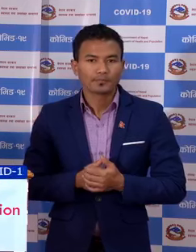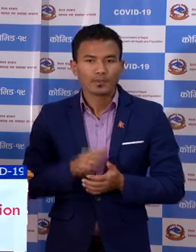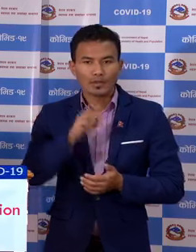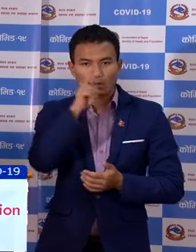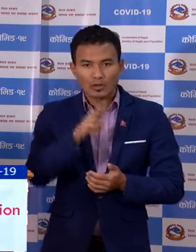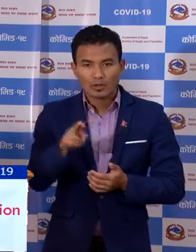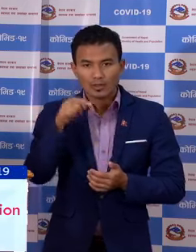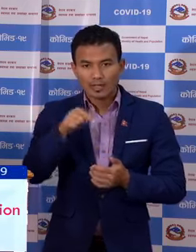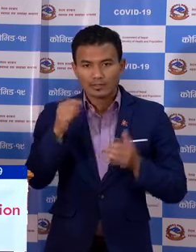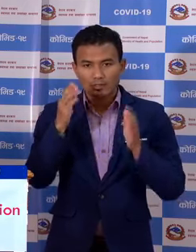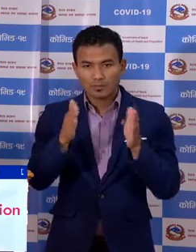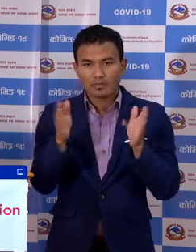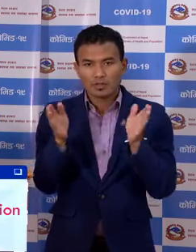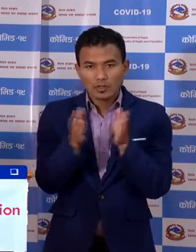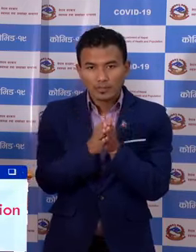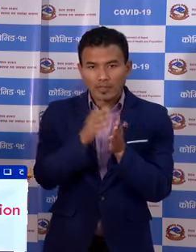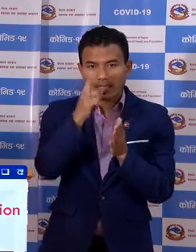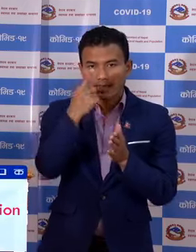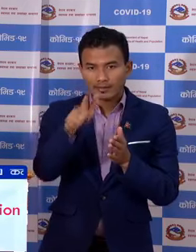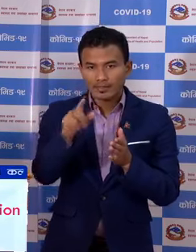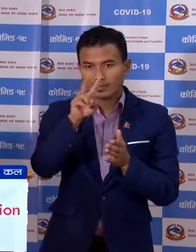र आजसम्मको जम्मा